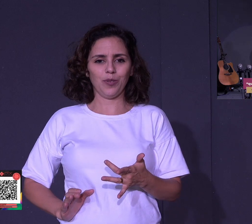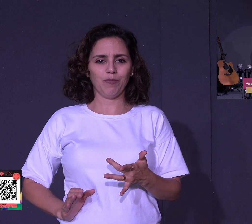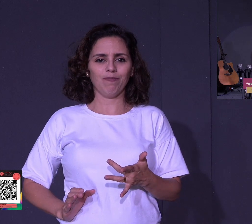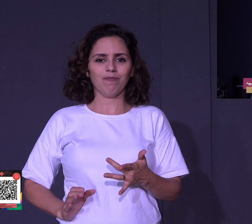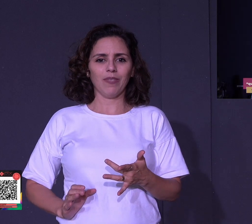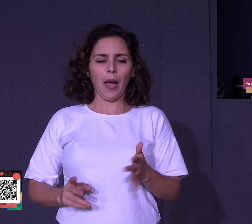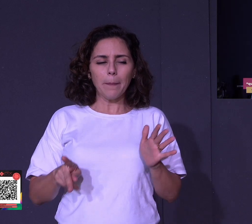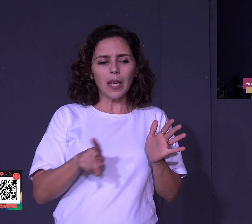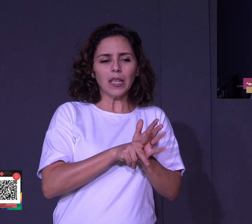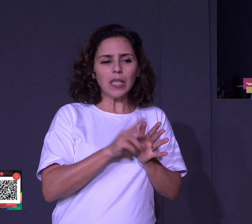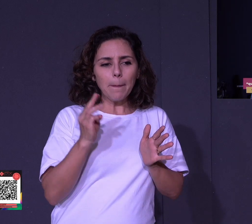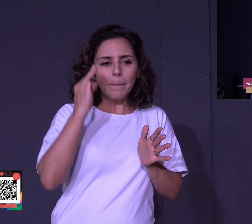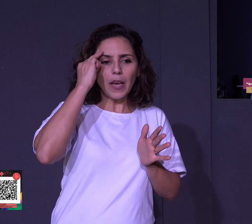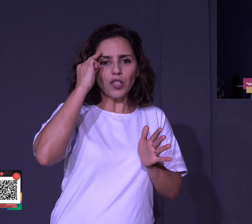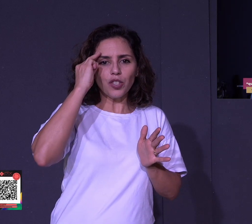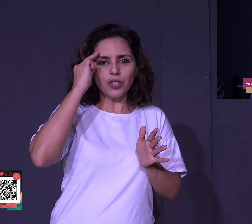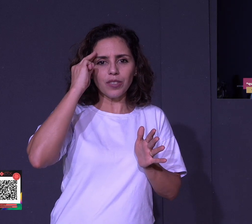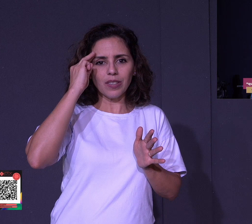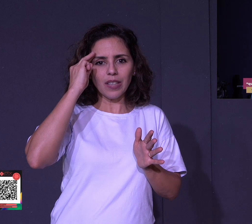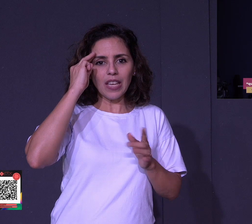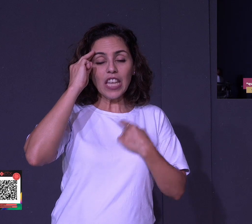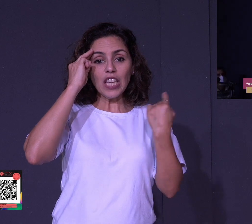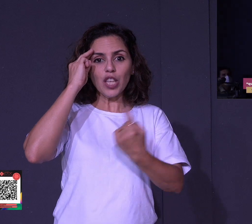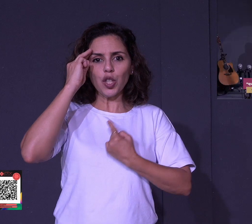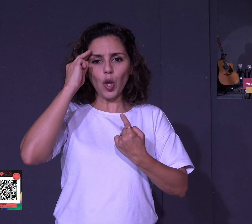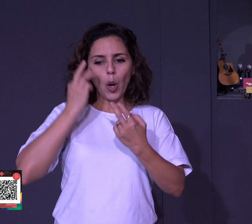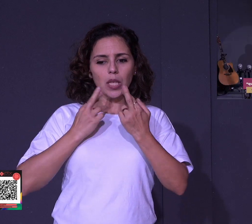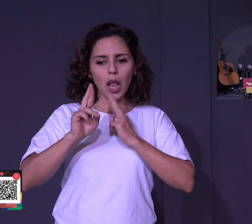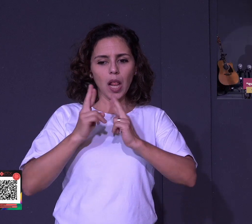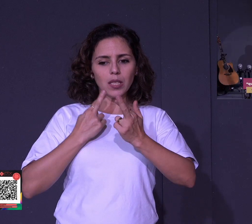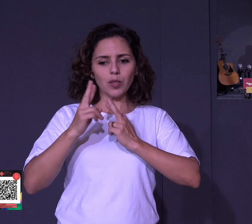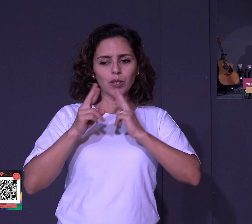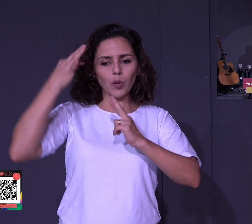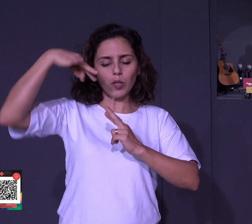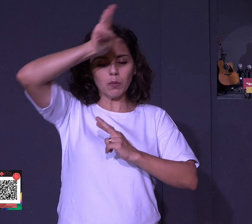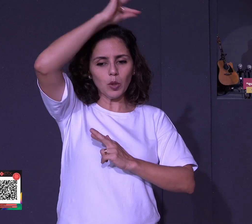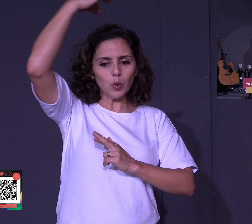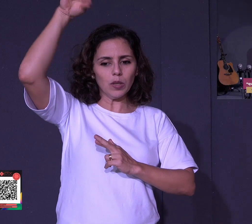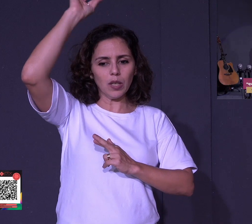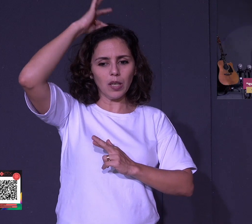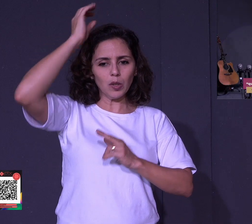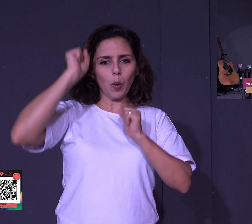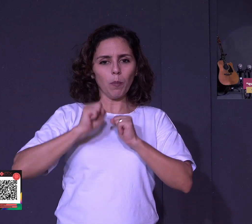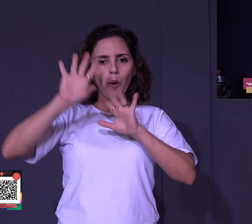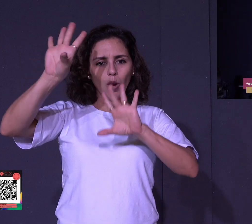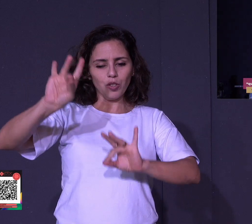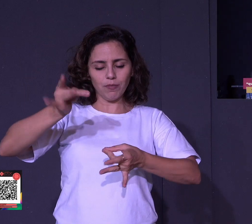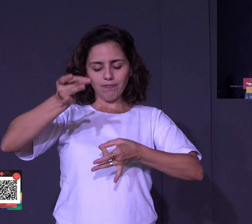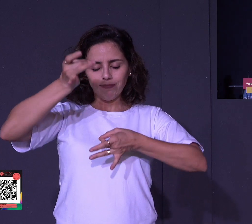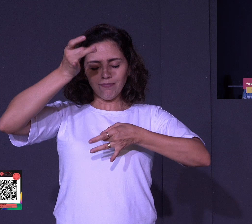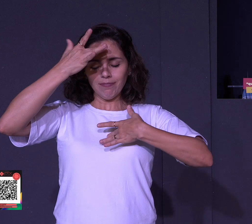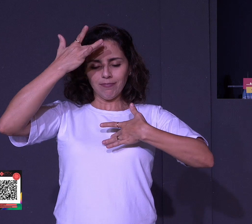para mim e para você através do relacionamento com o Espírito Santo de Deus e com a sua